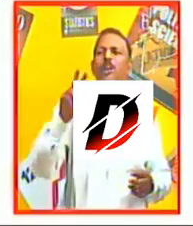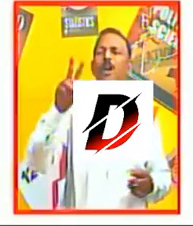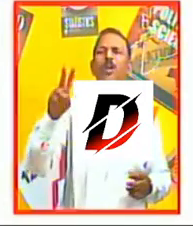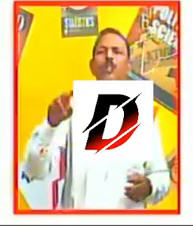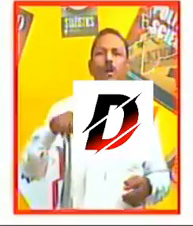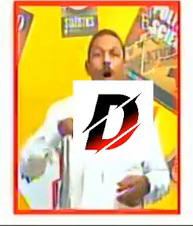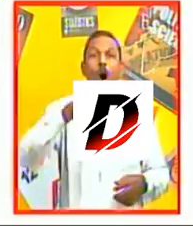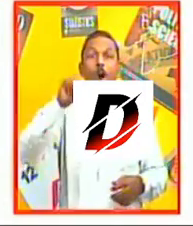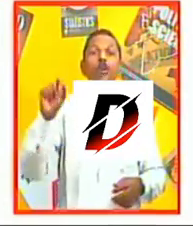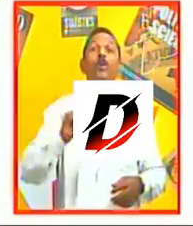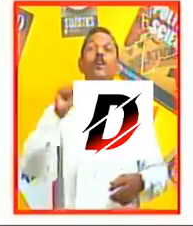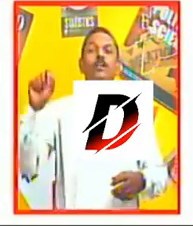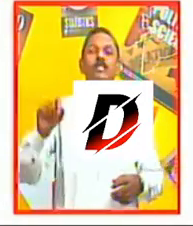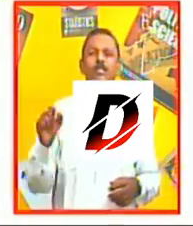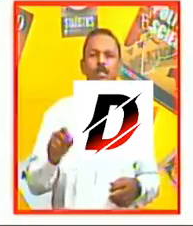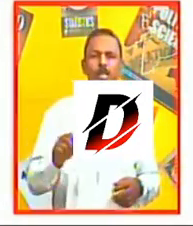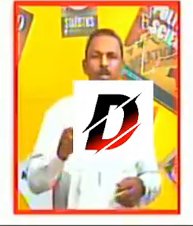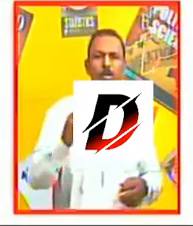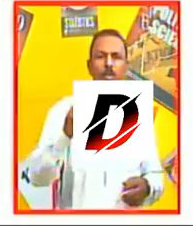32 ஆண்டுகளில் இருந்து